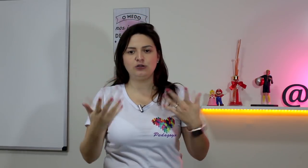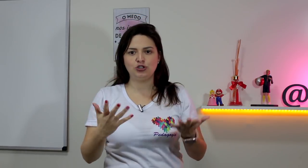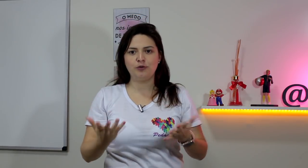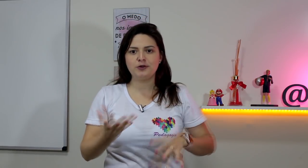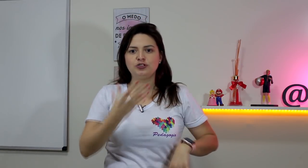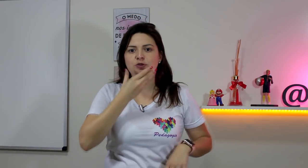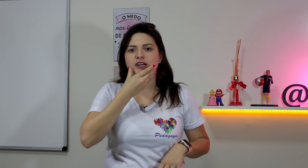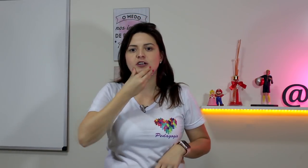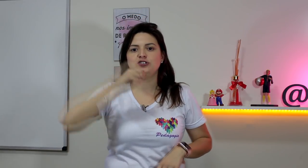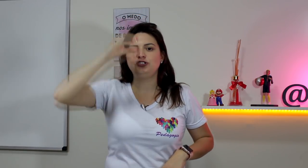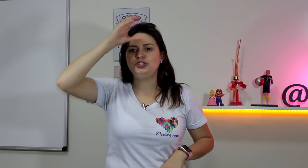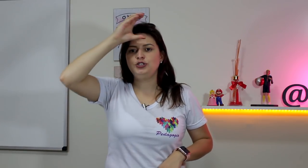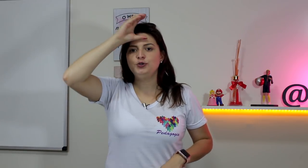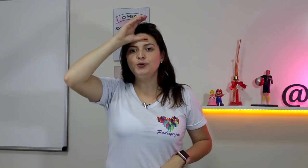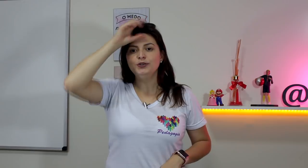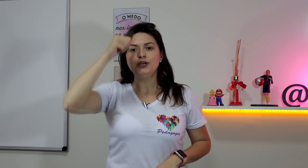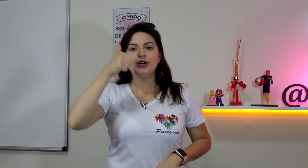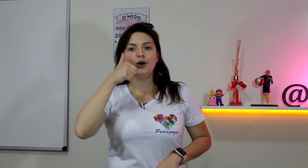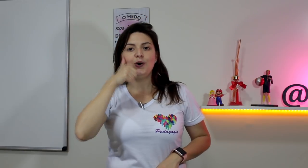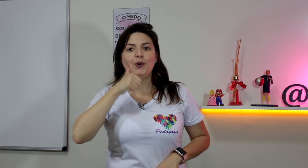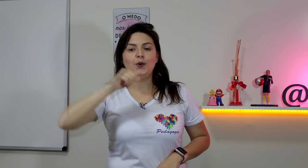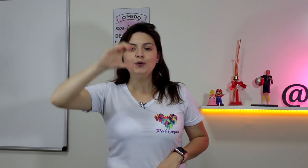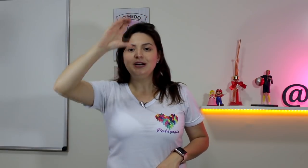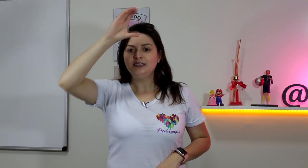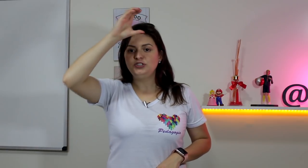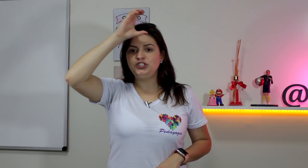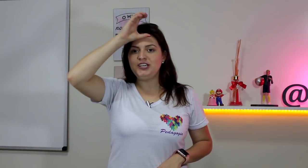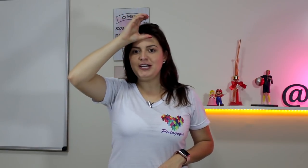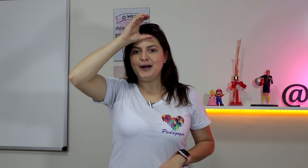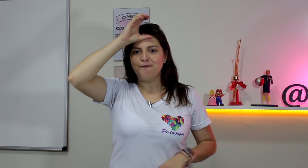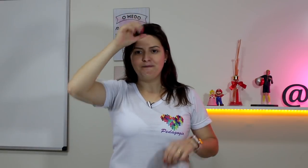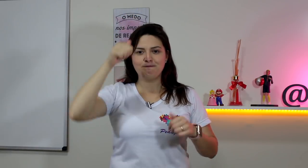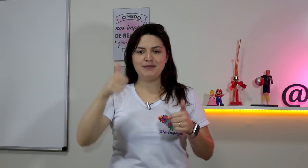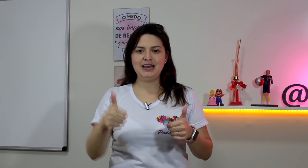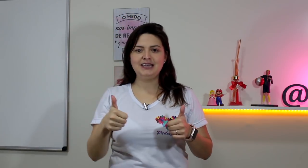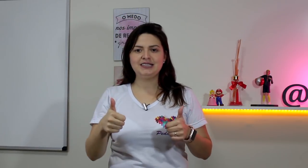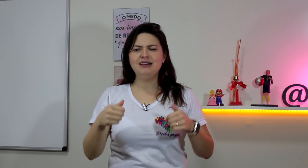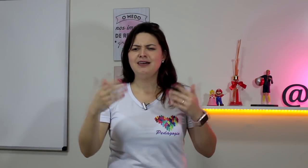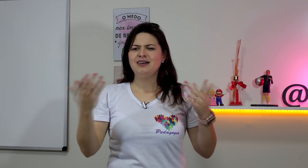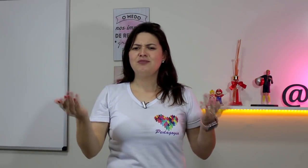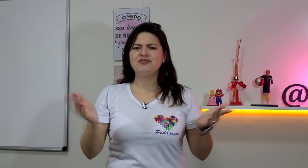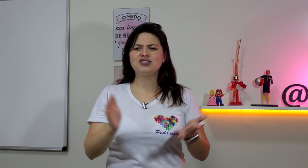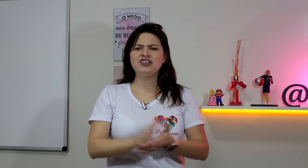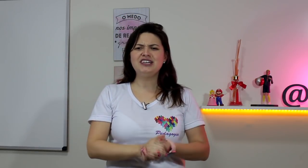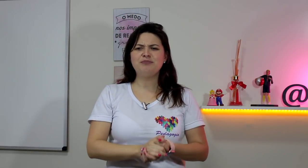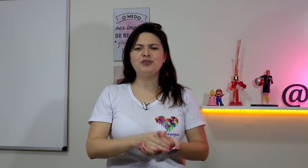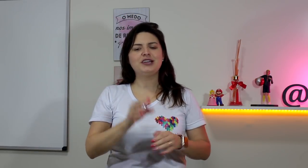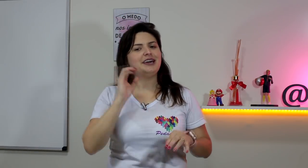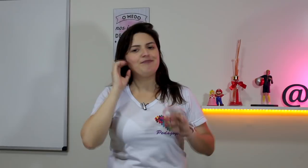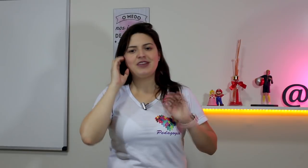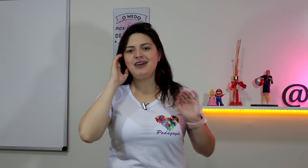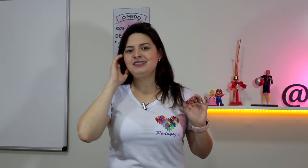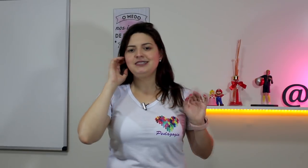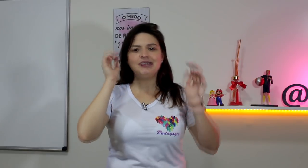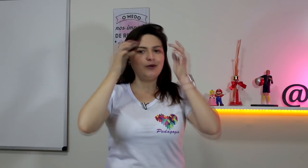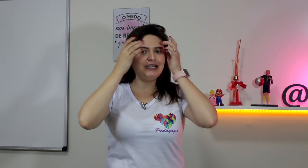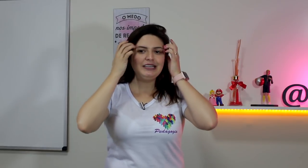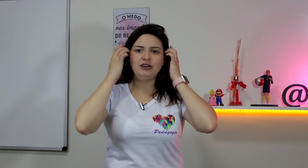de homem ou de mulher. Tio ou tia, beleza? Professora Ana, por quê? Esse sinal ele não